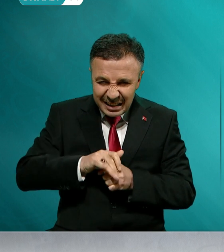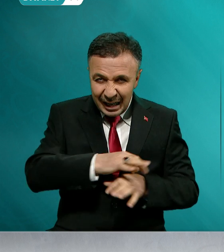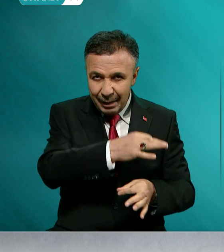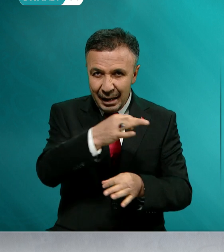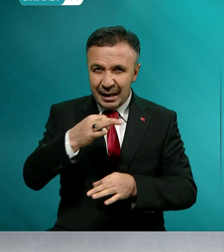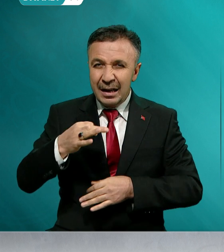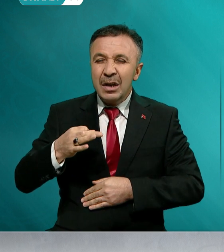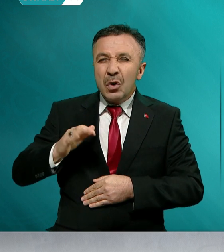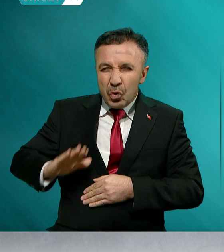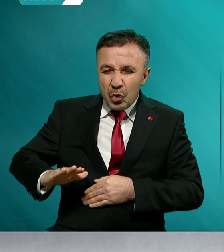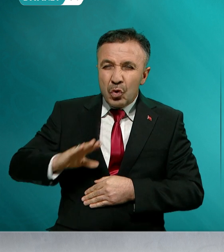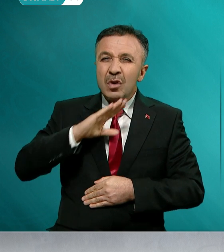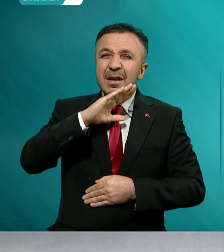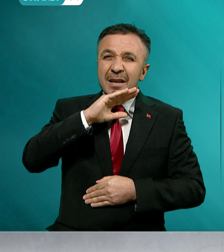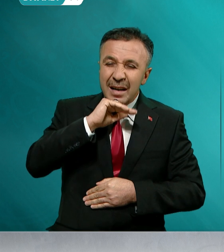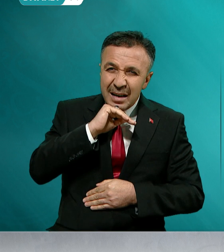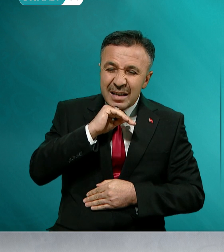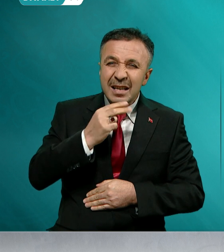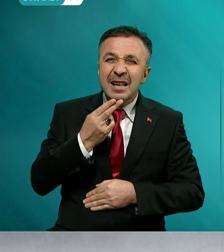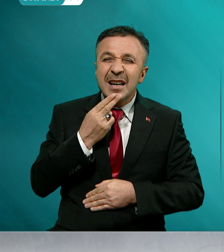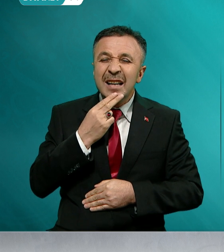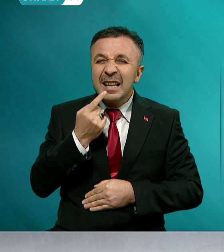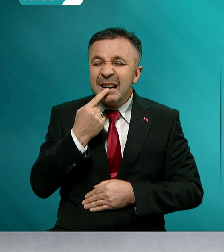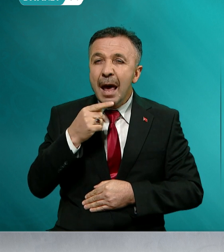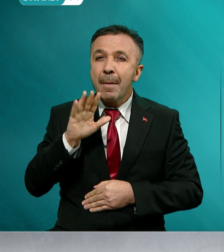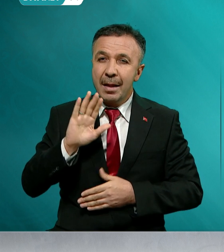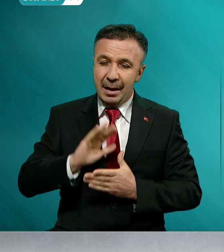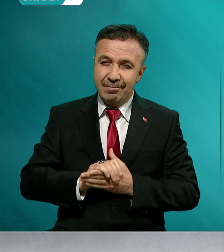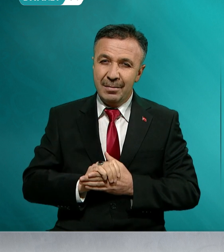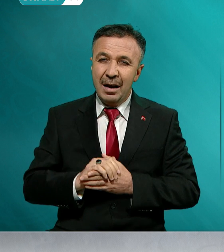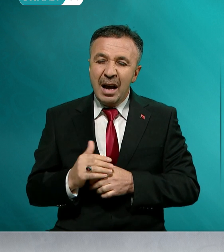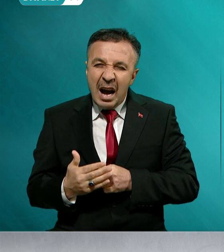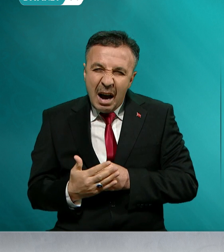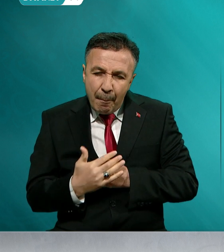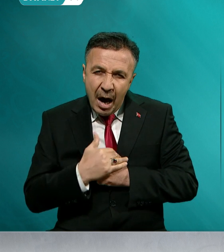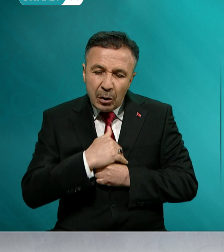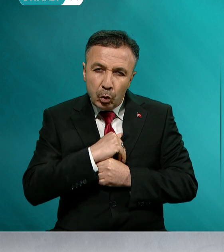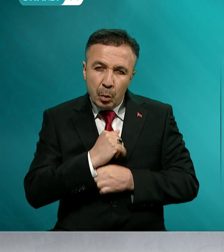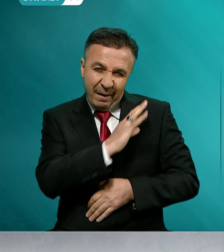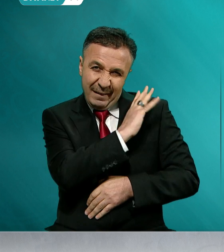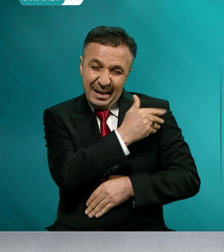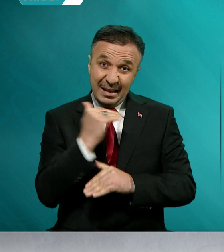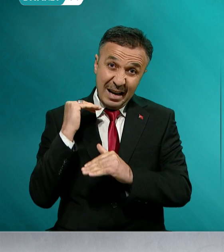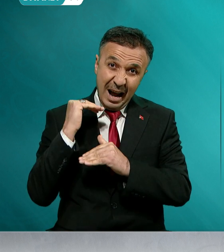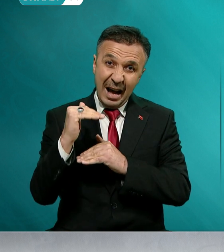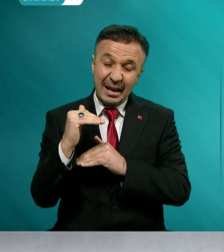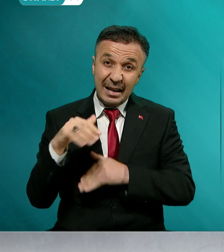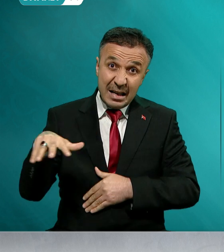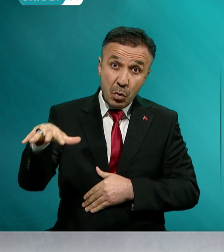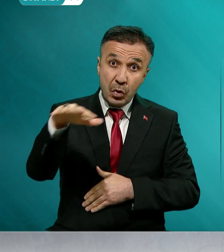çocuk yaşlı kadın demeden Mazlum Filistin halkının üzerine